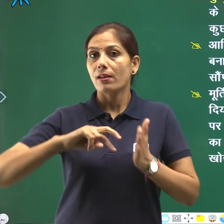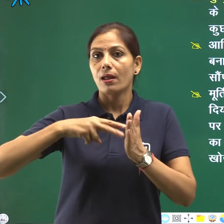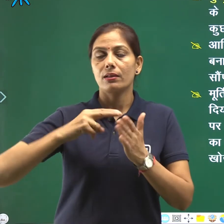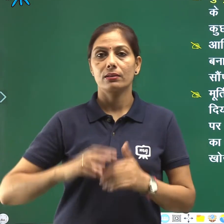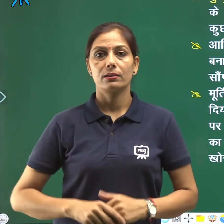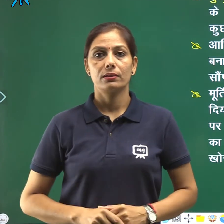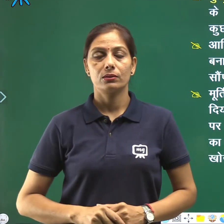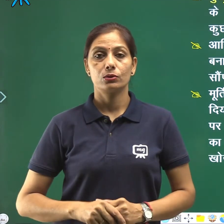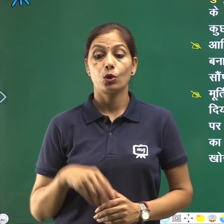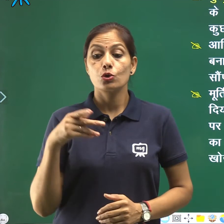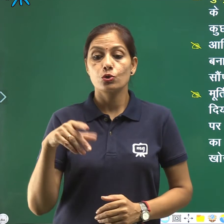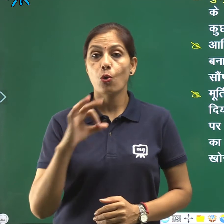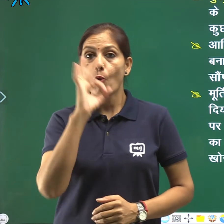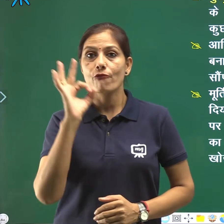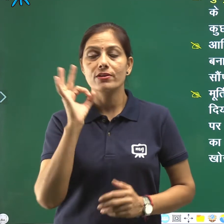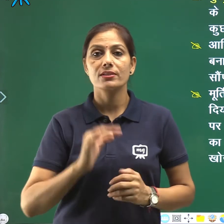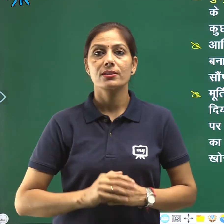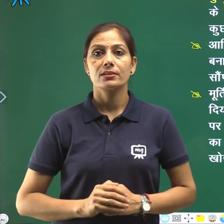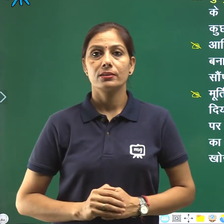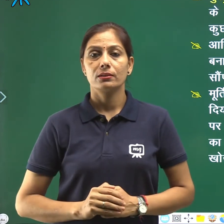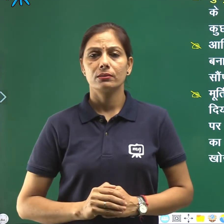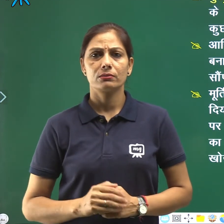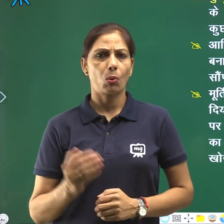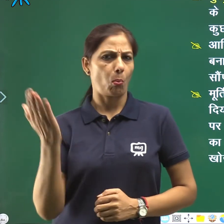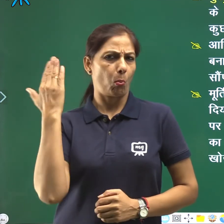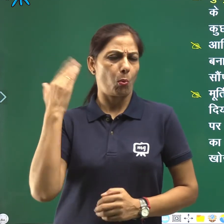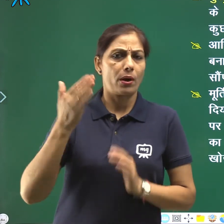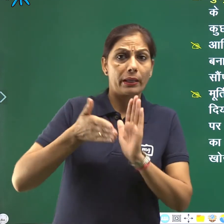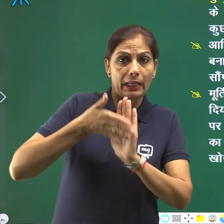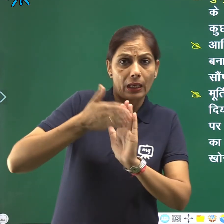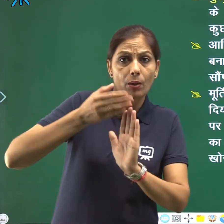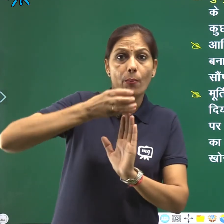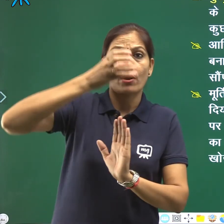अर्थात जो ऑफिस पुरानी इमारतों की